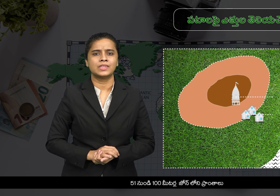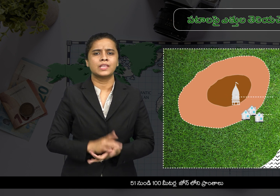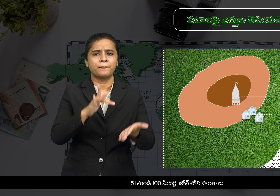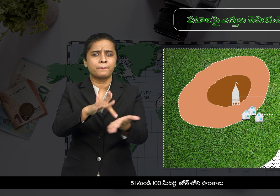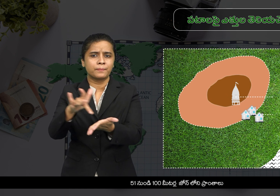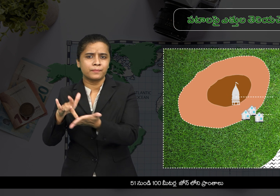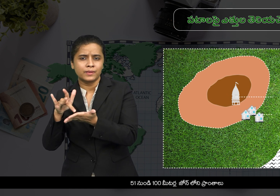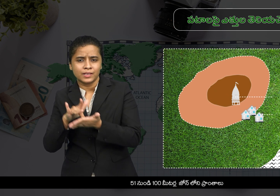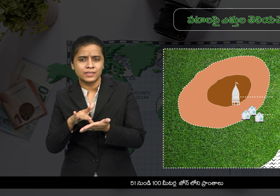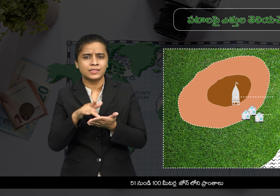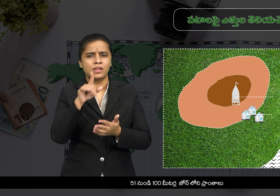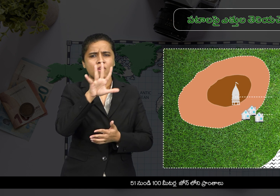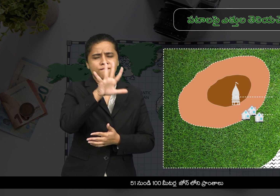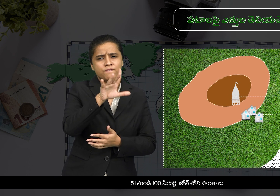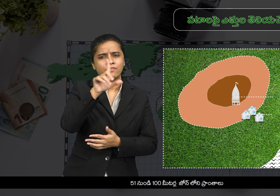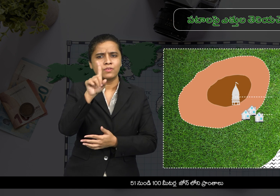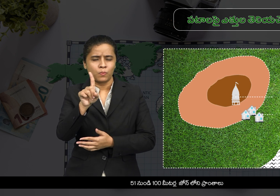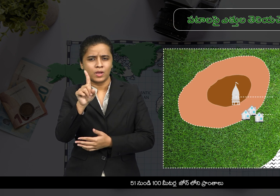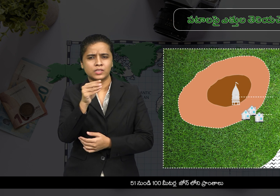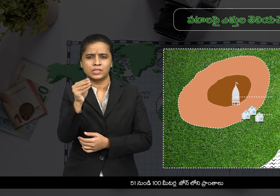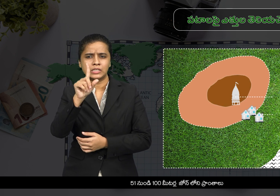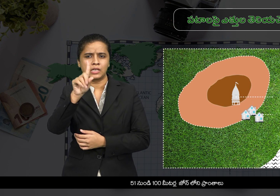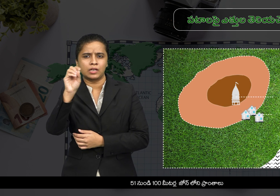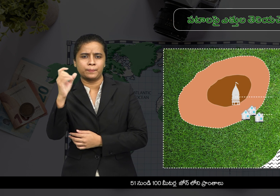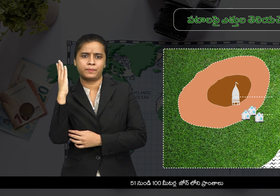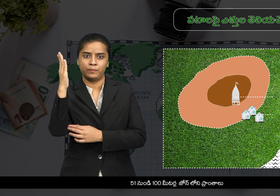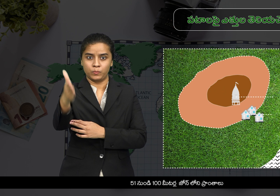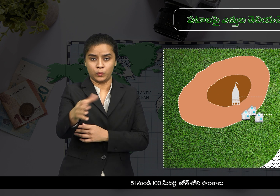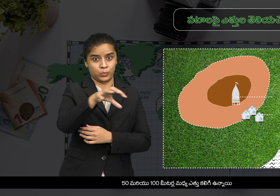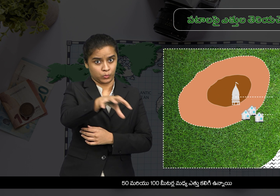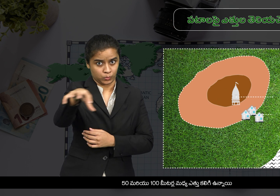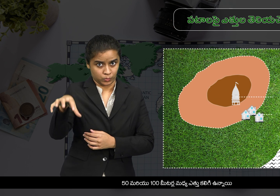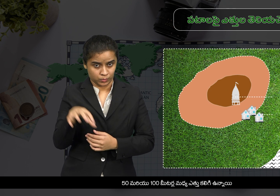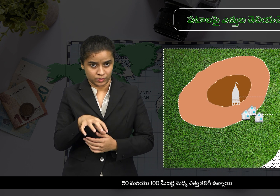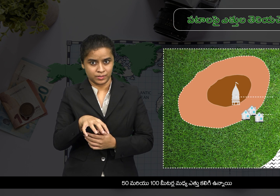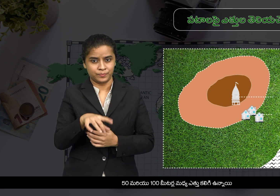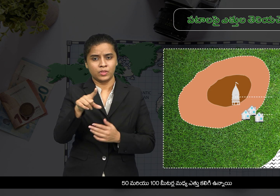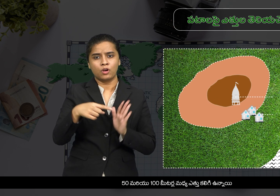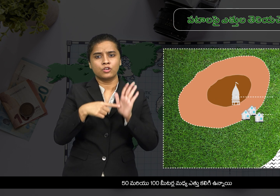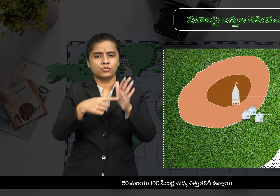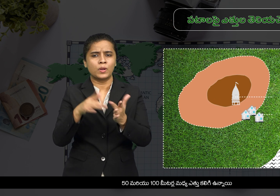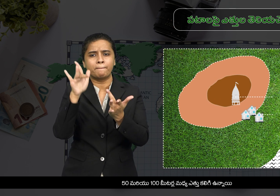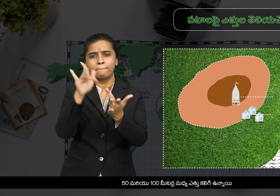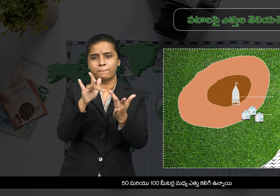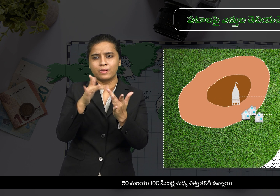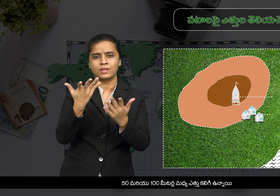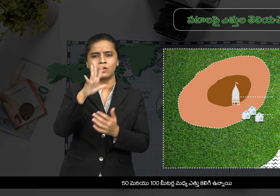51 నుంచి 100 మీటర్లు జోన్లోని ప్రాంతాలు 50 మరియు 100 మీటర్ల మధ్య ఎత్తు కలిగి